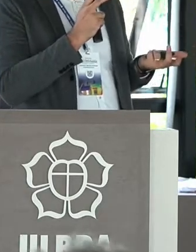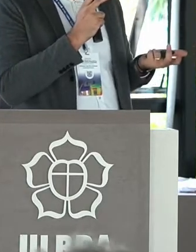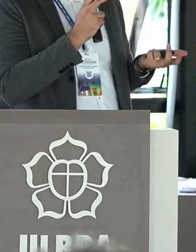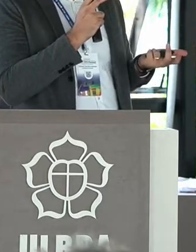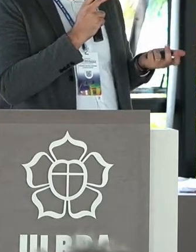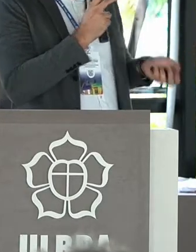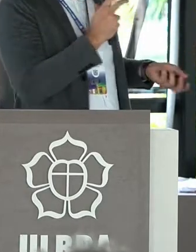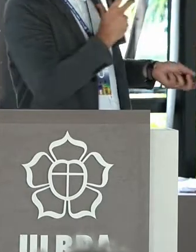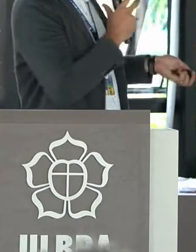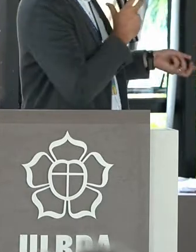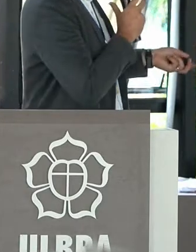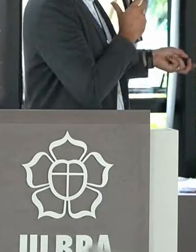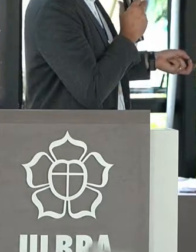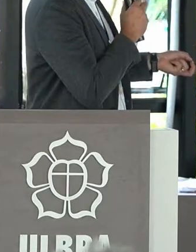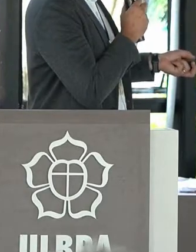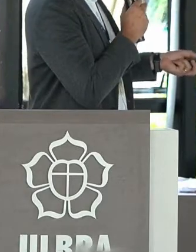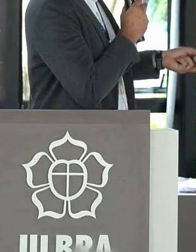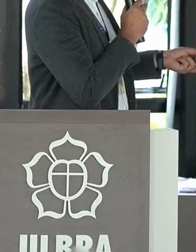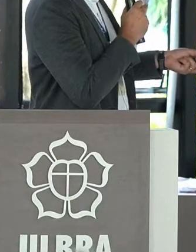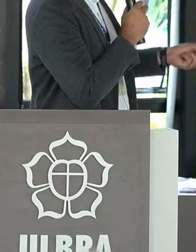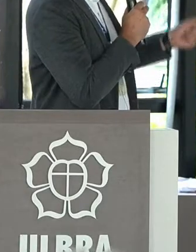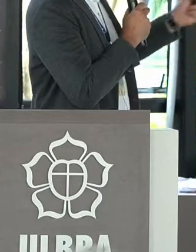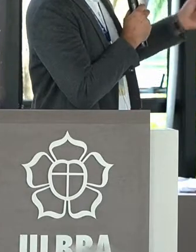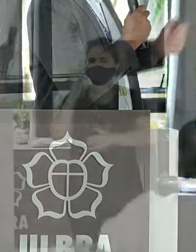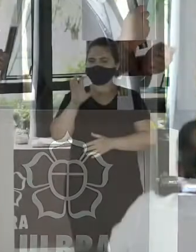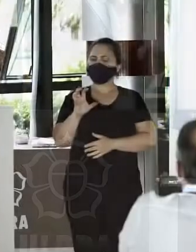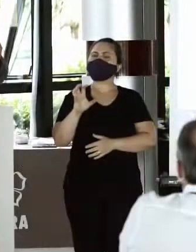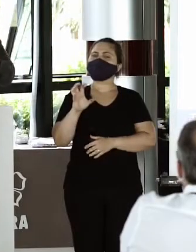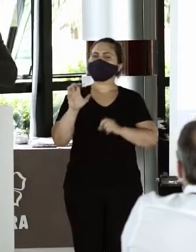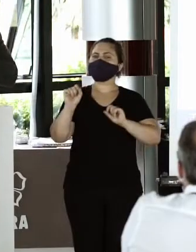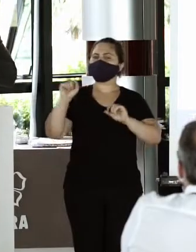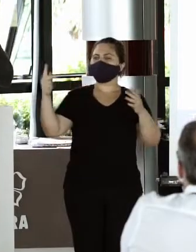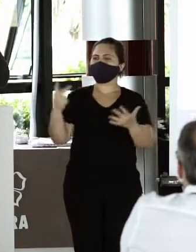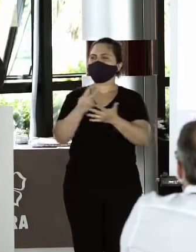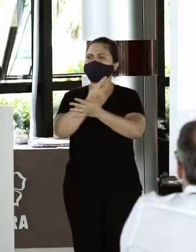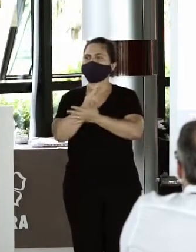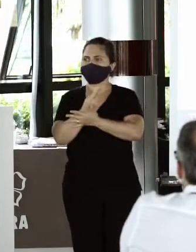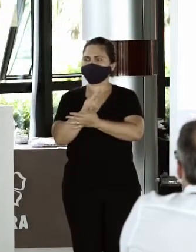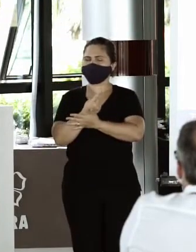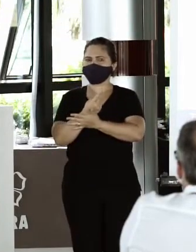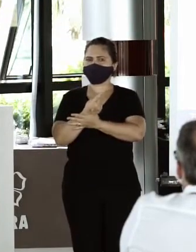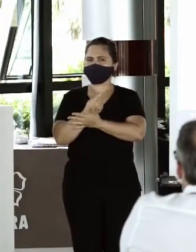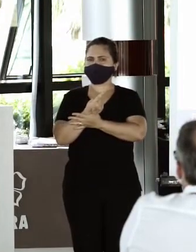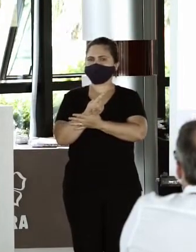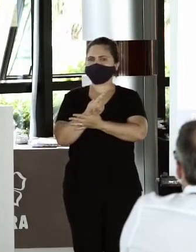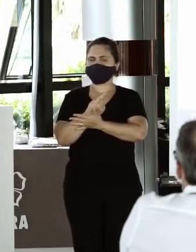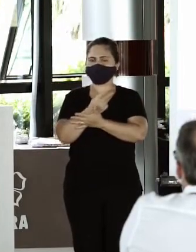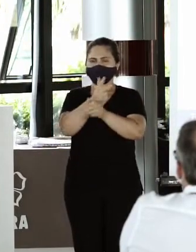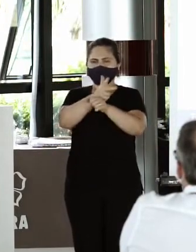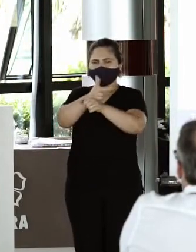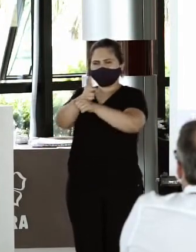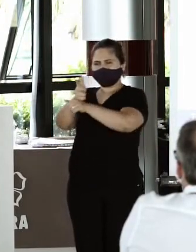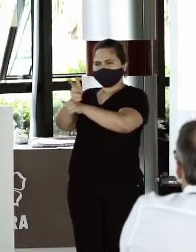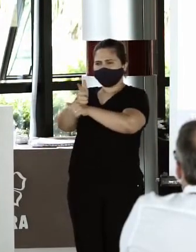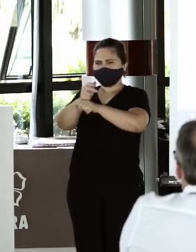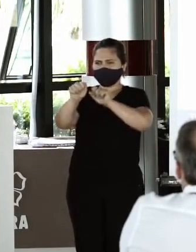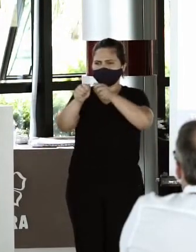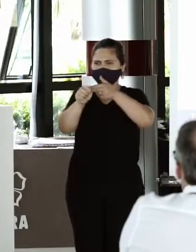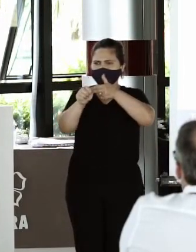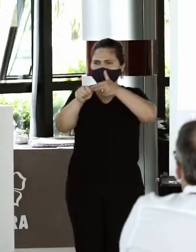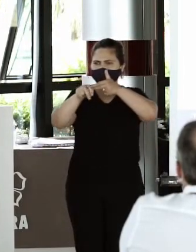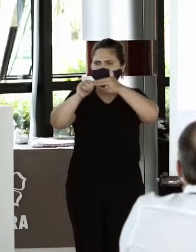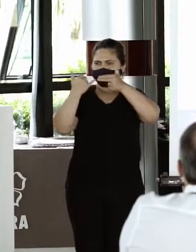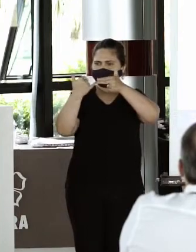resolução da imagem. Tá? Traduzindo isso aqui, o que acontece? A câmera térmica, ela tem a